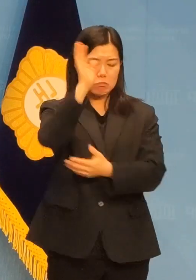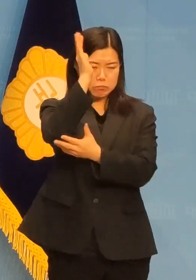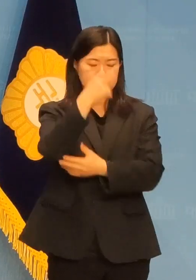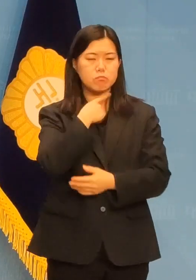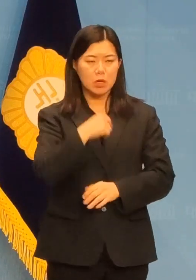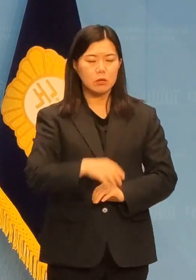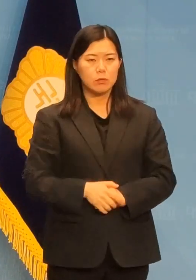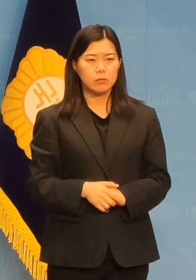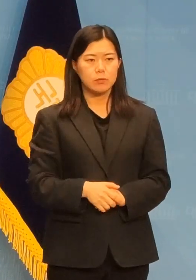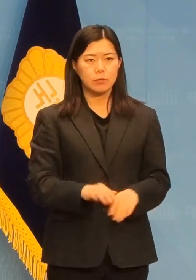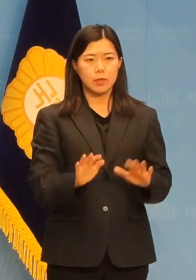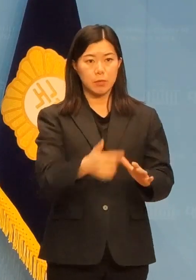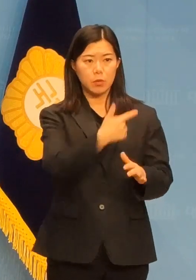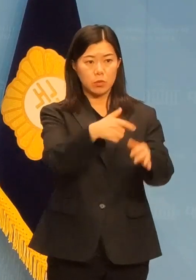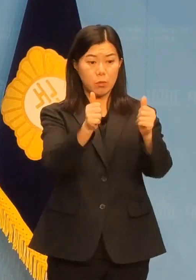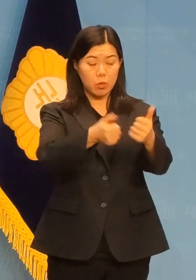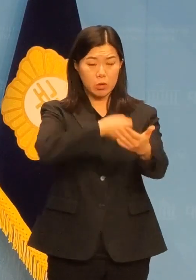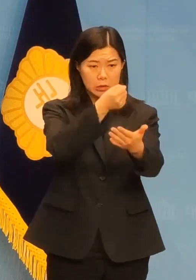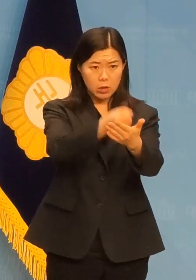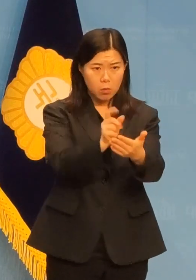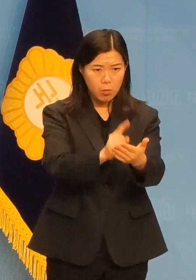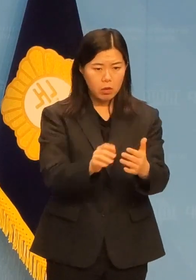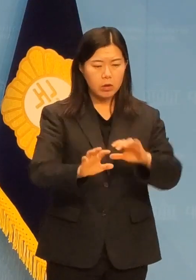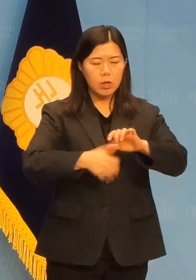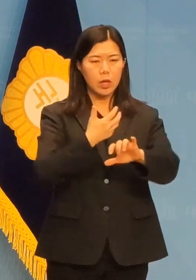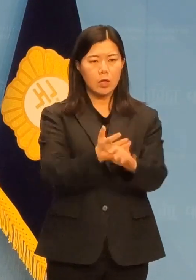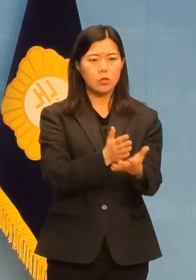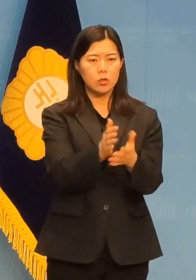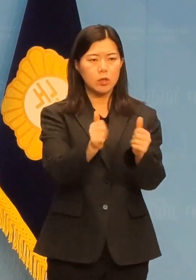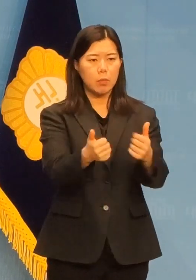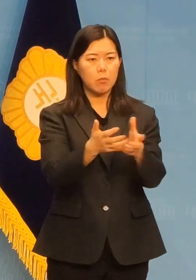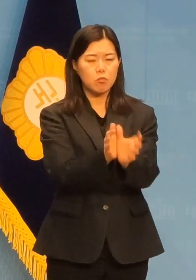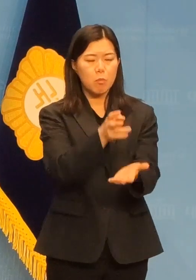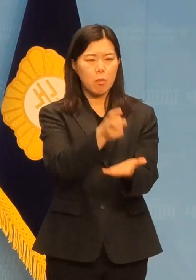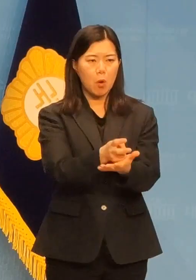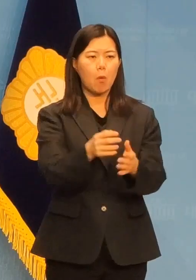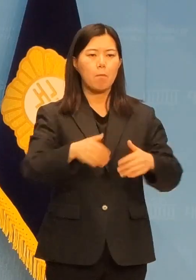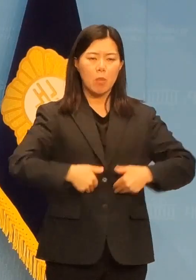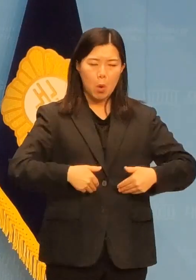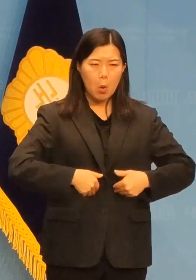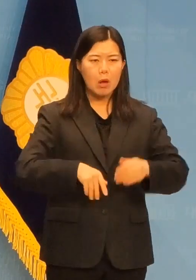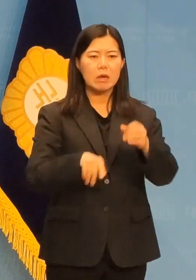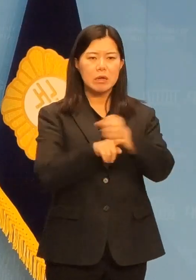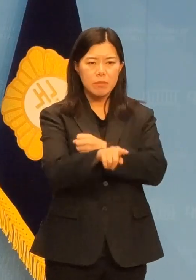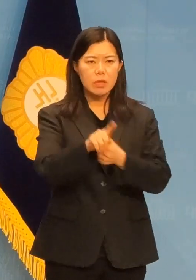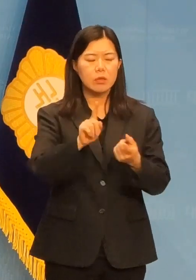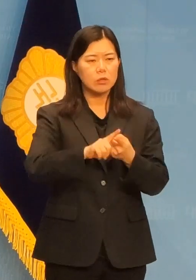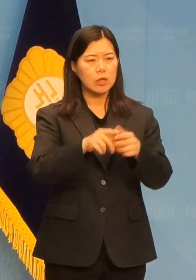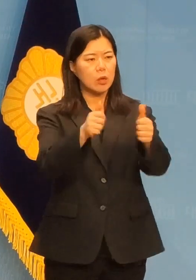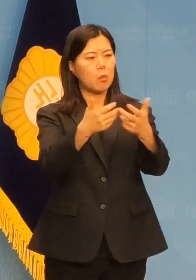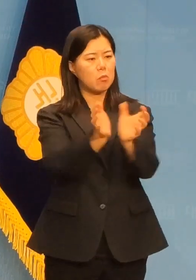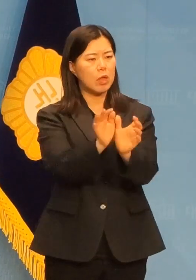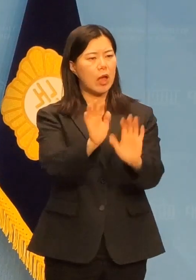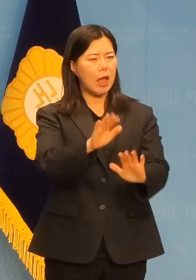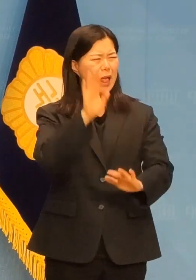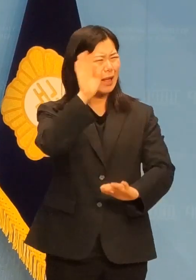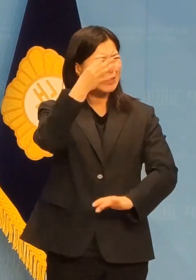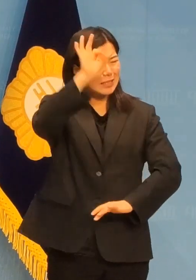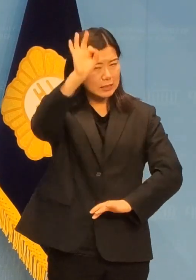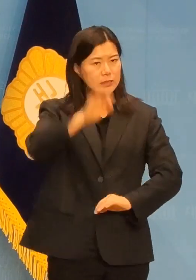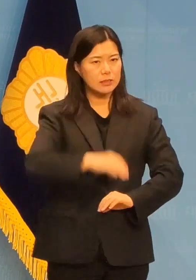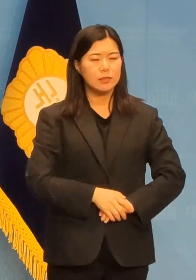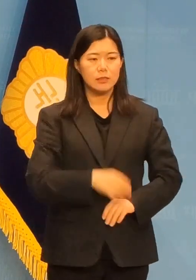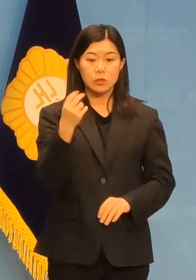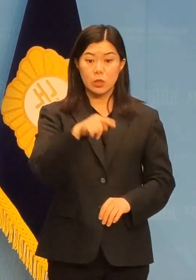강조해왔습니다. 이번 대법원 결정은 내란전담재판부법의 필요성과 의미를 사법부가 뒤늦게나마 인정한 것이며